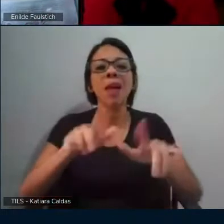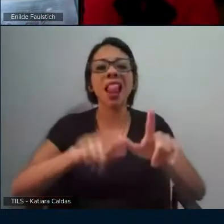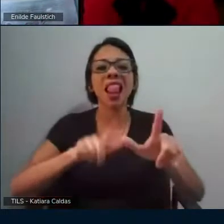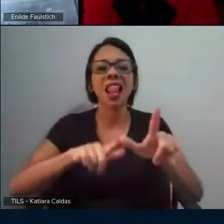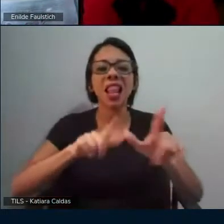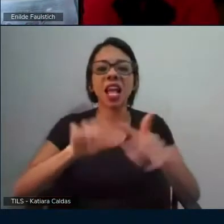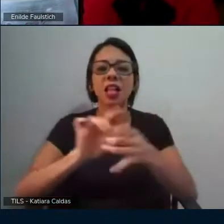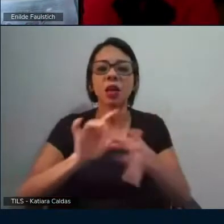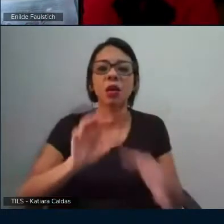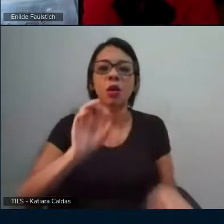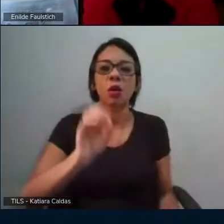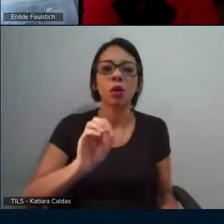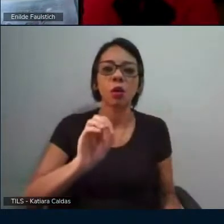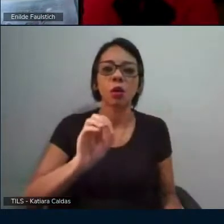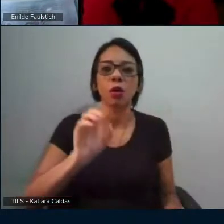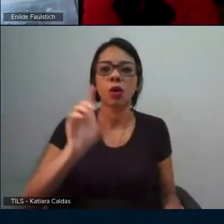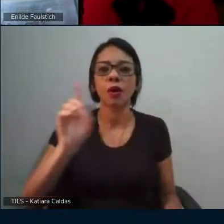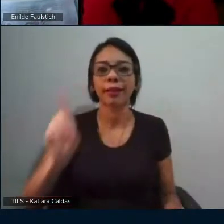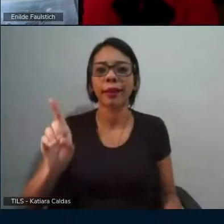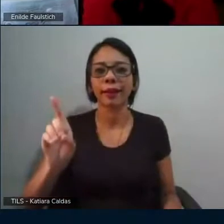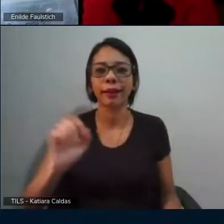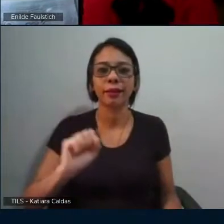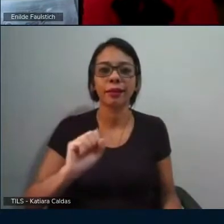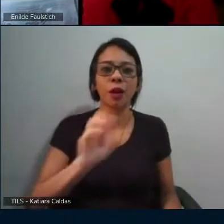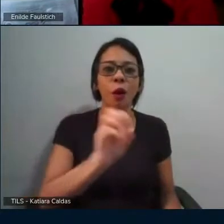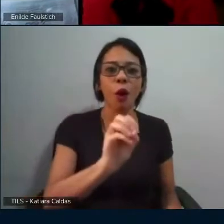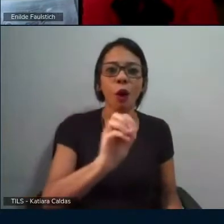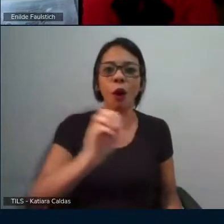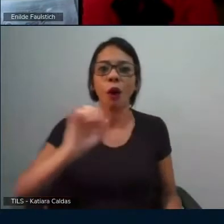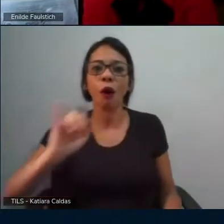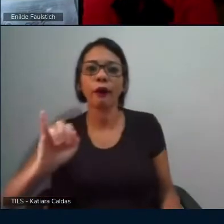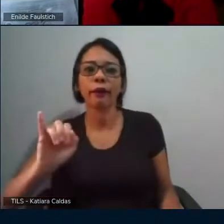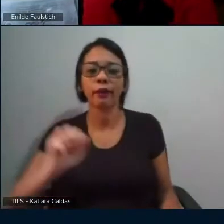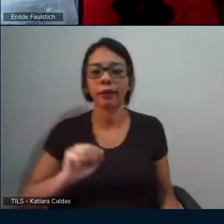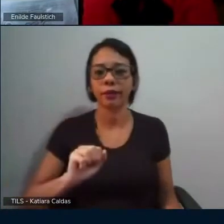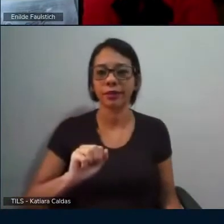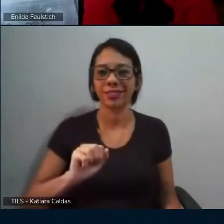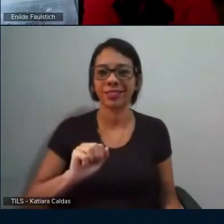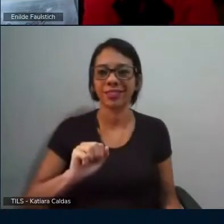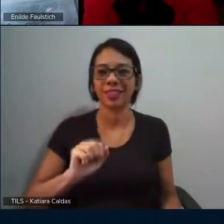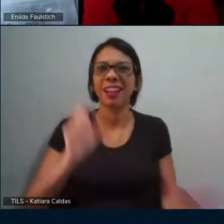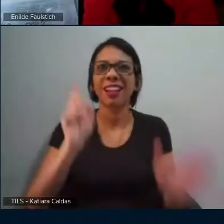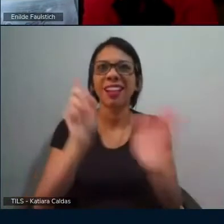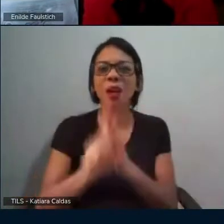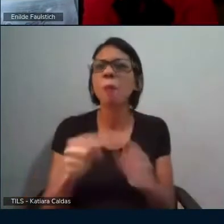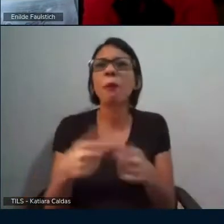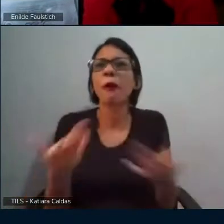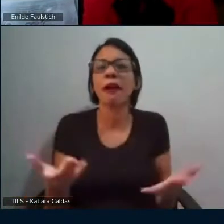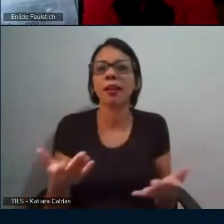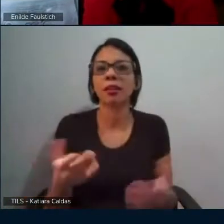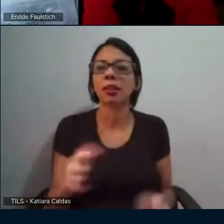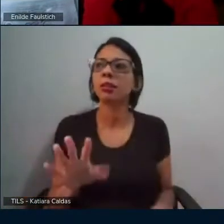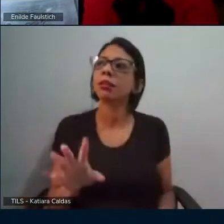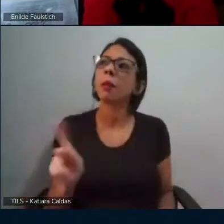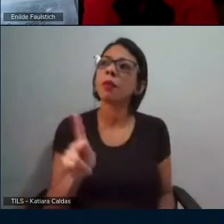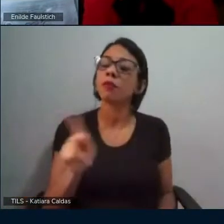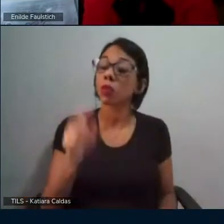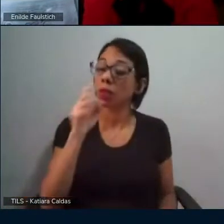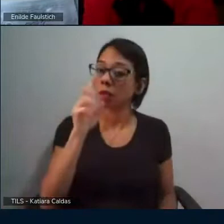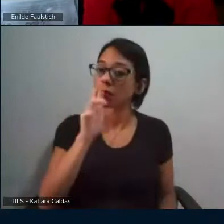soltas, OD, de objeto direto, OI, de objeto indireto, e a professora Enilde